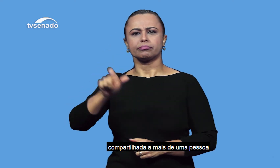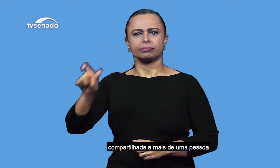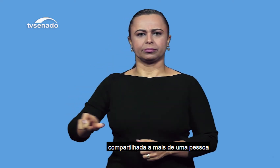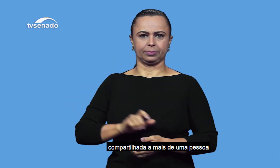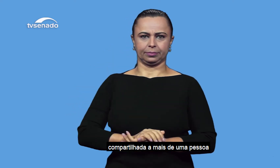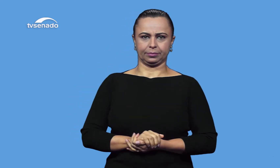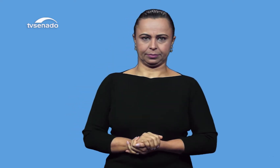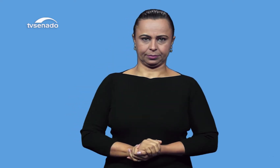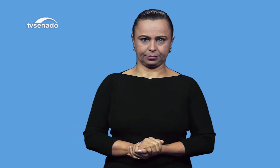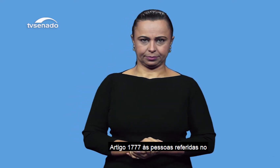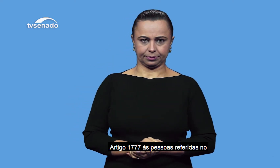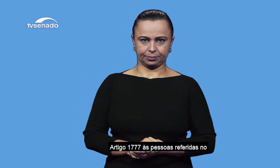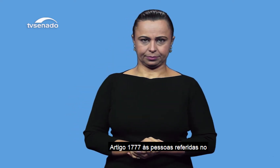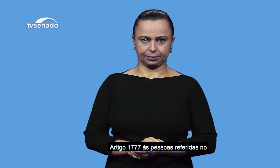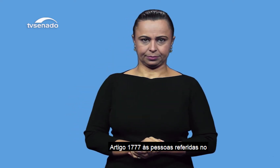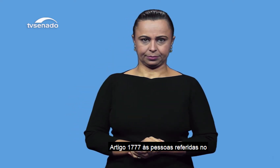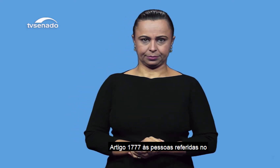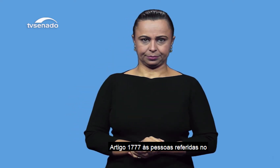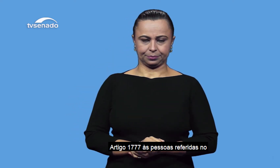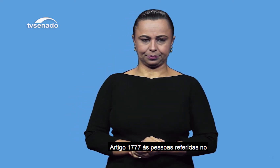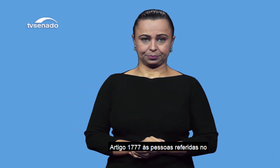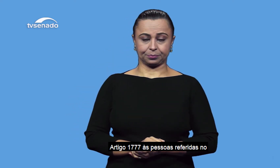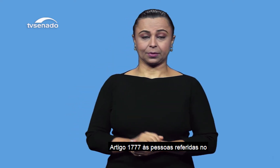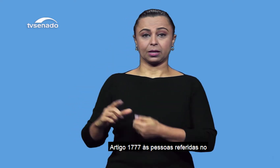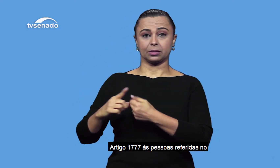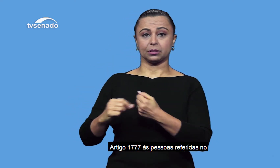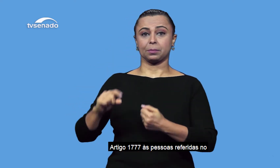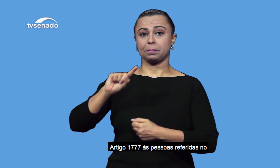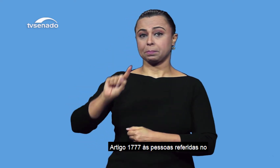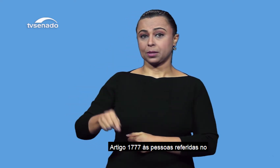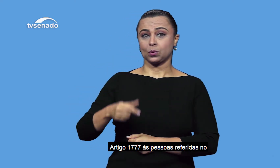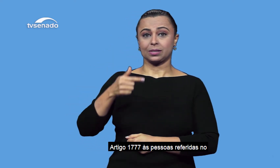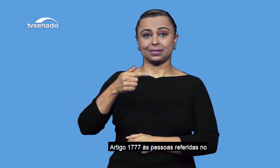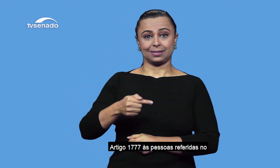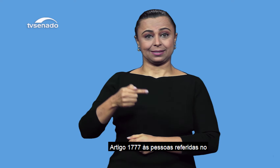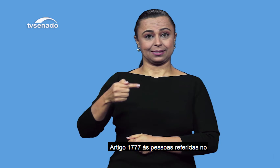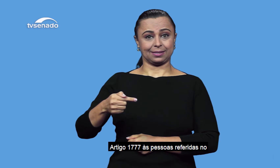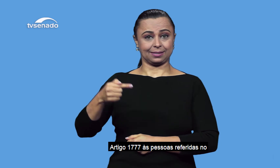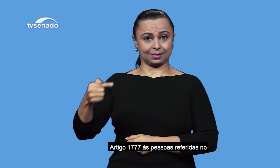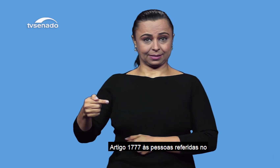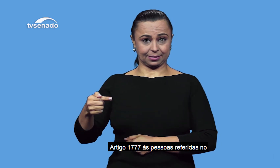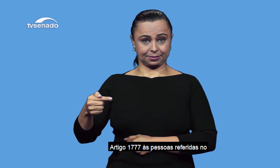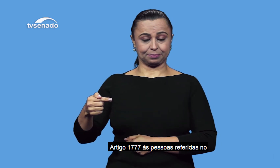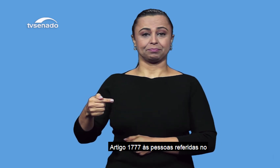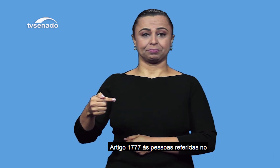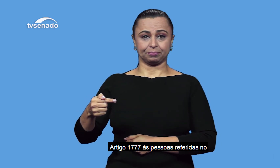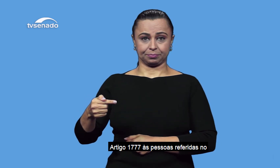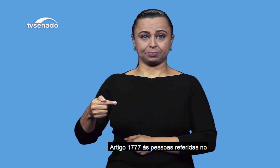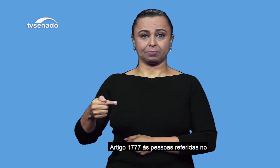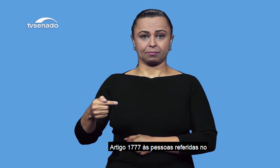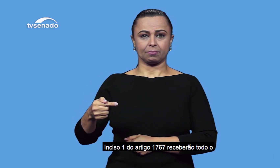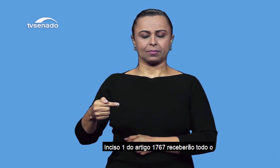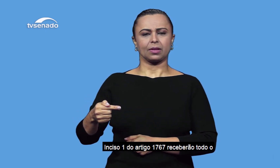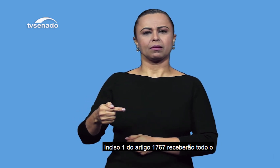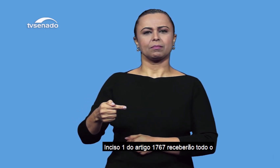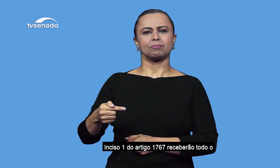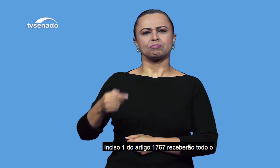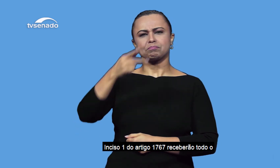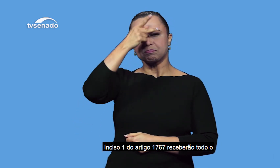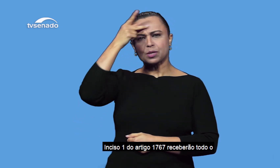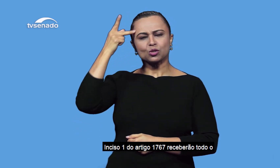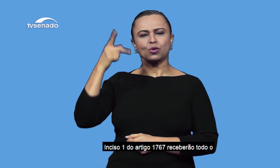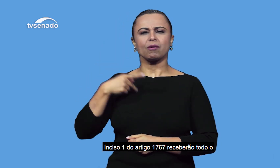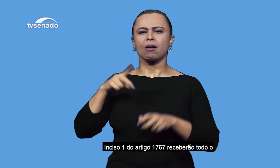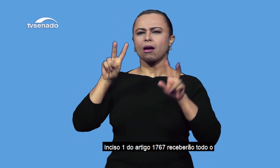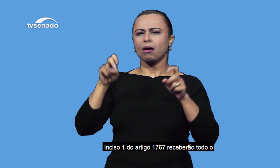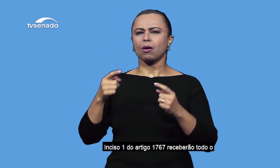pessoa artigo 1777 às pessoas referidas no inciso 1 do